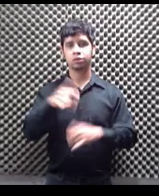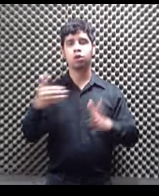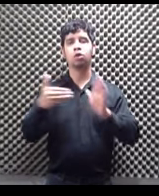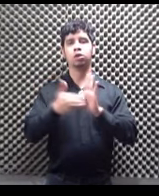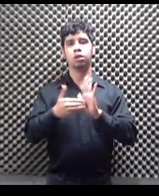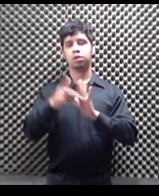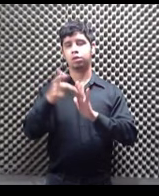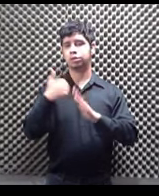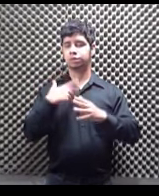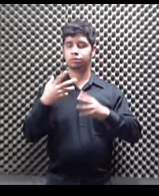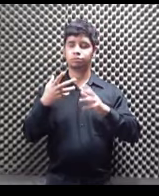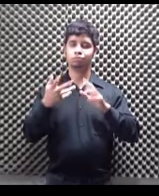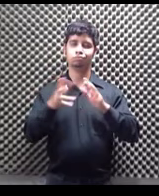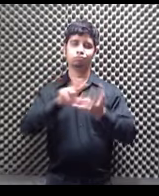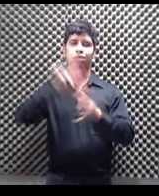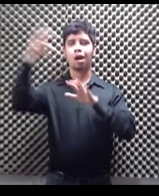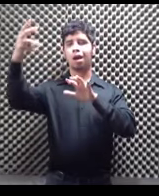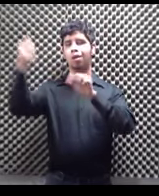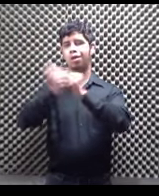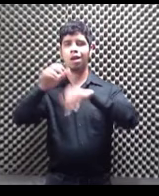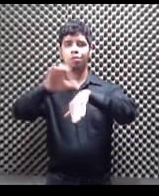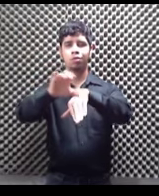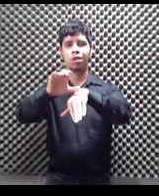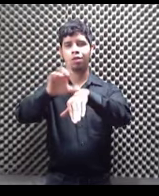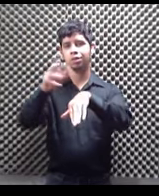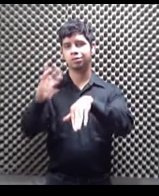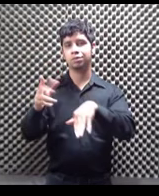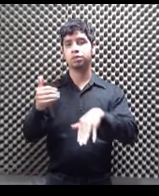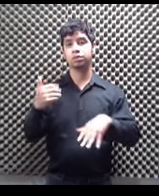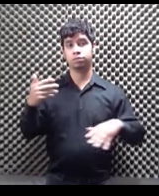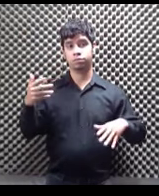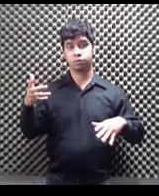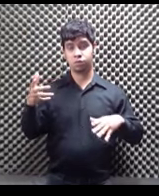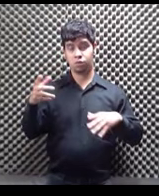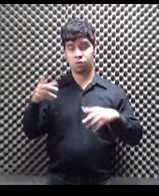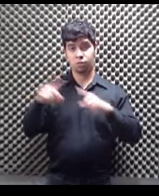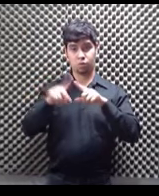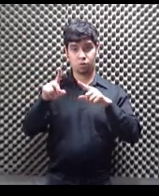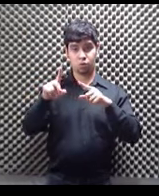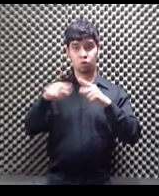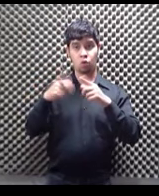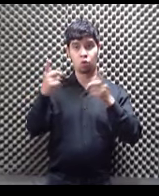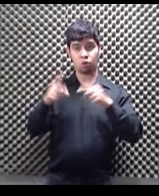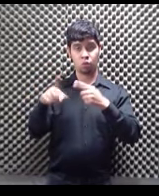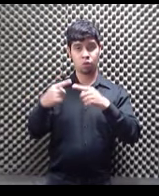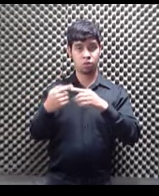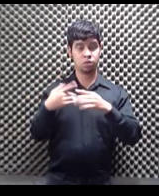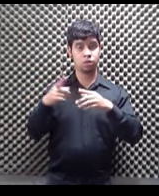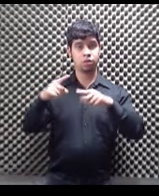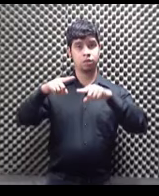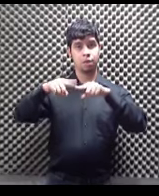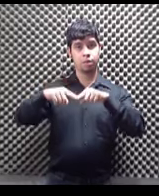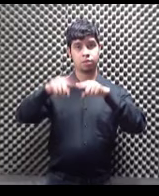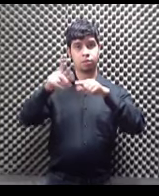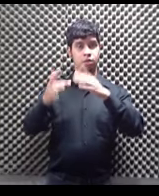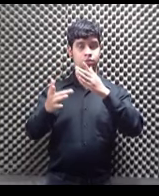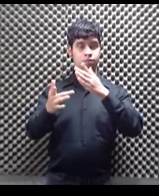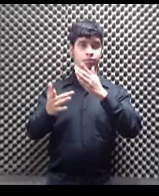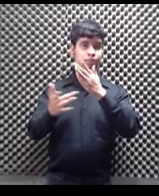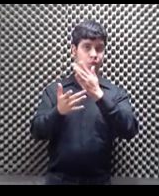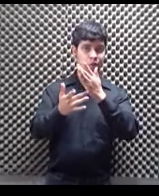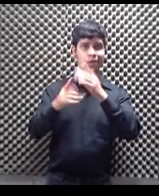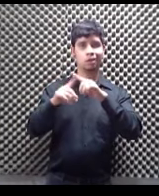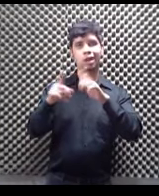otra vez se formó el revolú con la computadora. Pero pues sí. Eso pasa. Mira, cuando estamos, dependemos de la tecnología. Estamos, ¿no?, explotados, pero a veces se encapricha